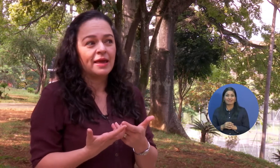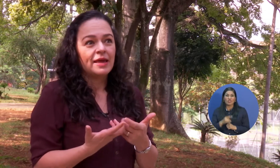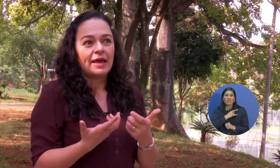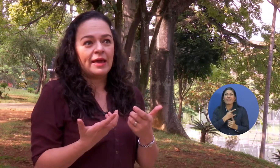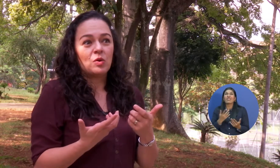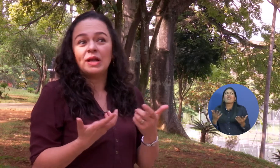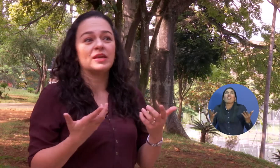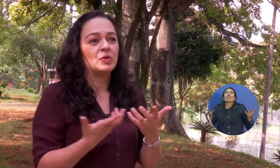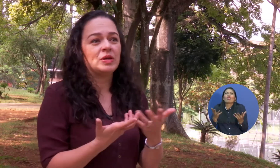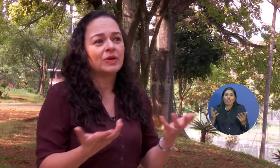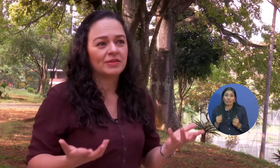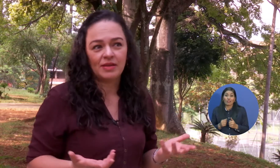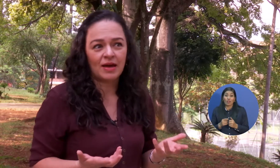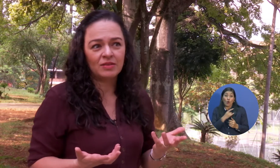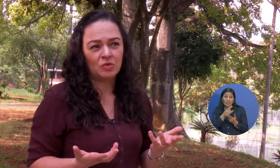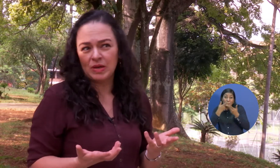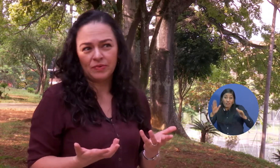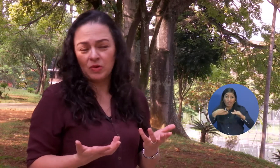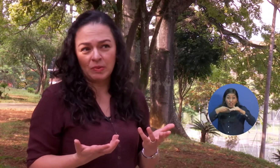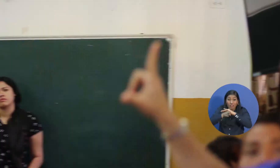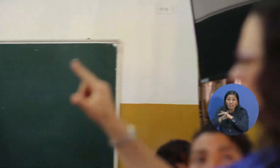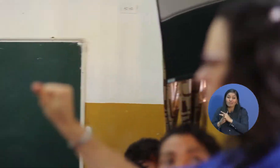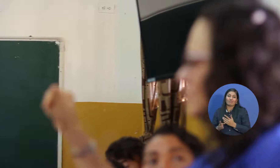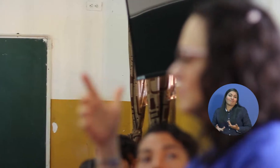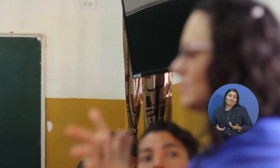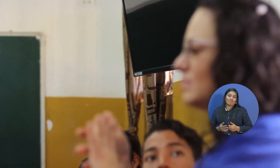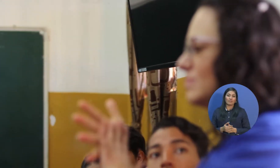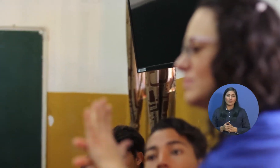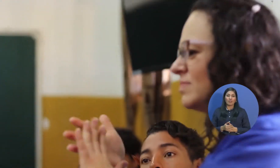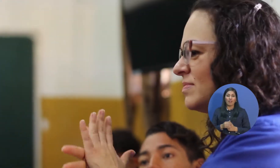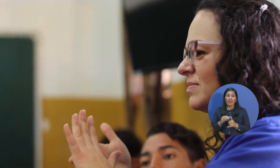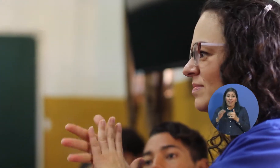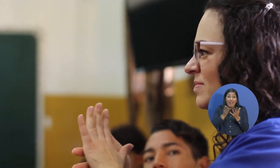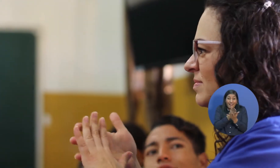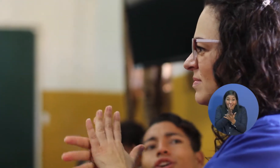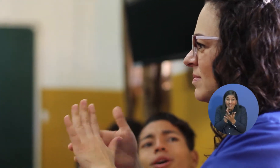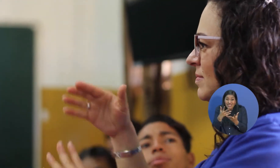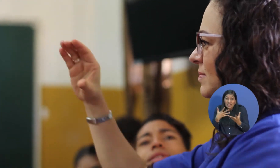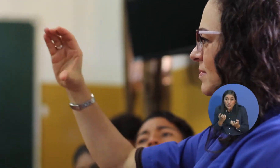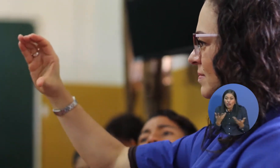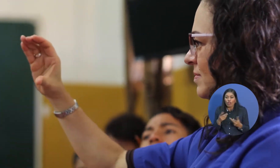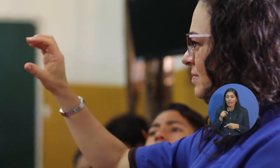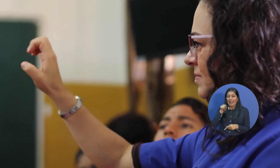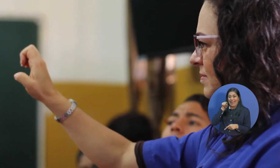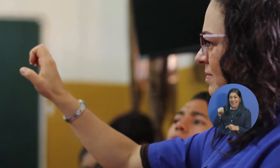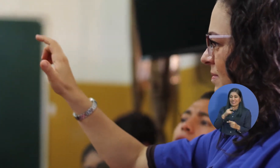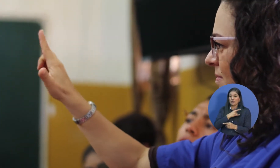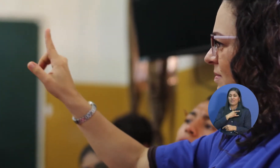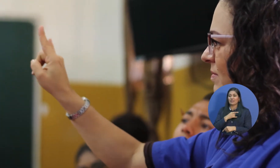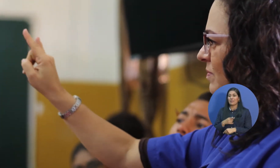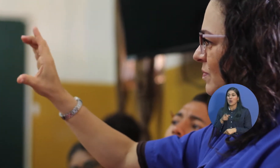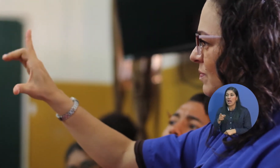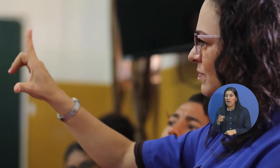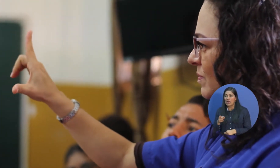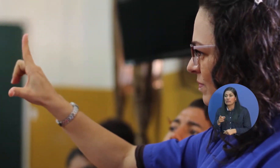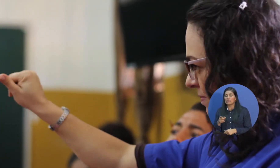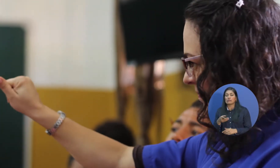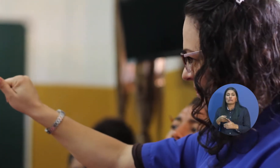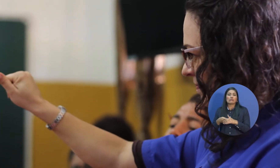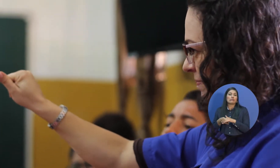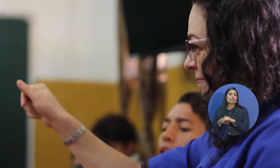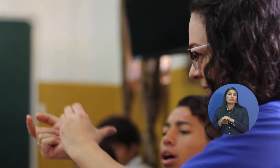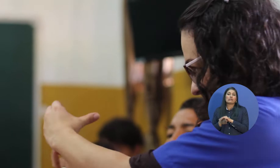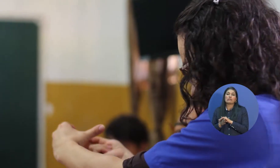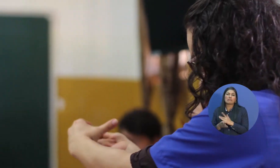porque cualquier universidad no me va a abrir las puertas. El programa que yo quiero está en tal universidad, pero allá